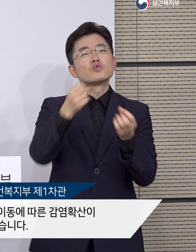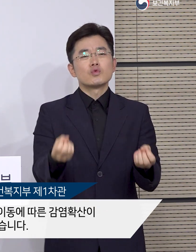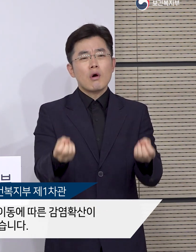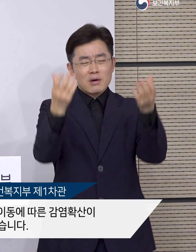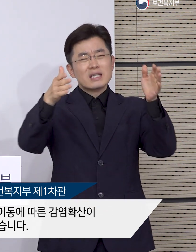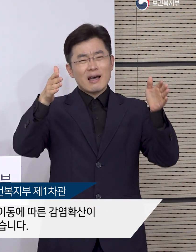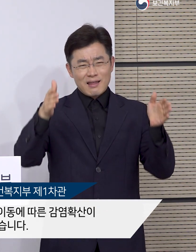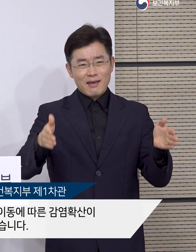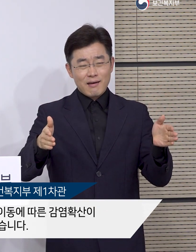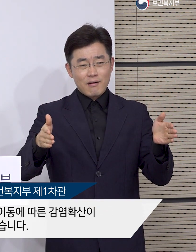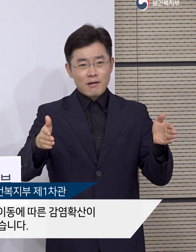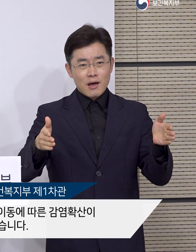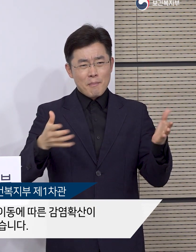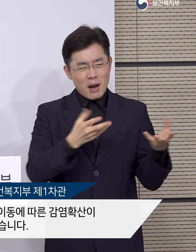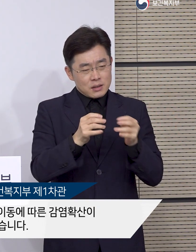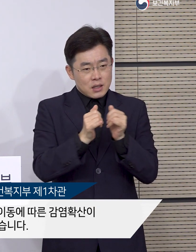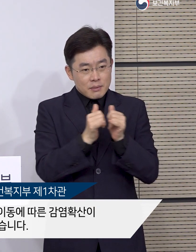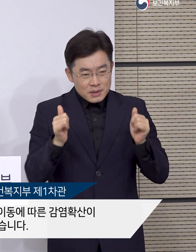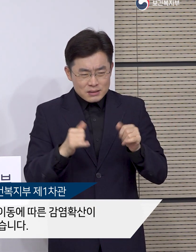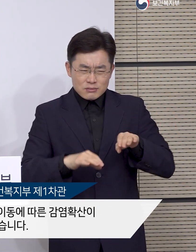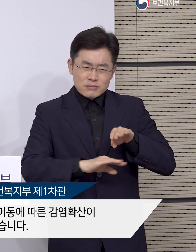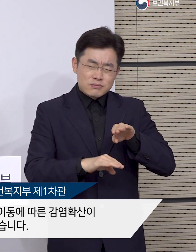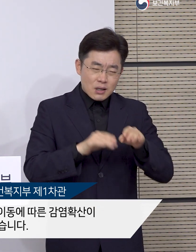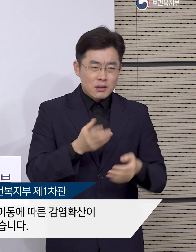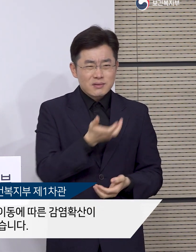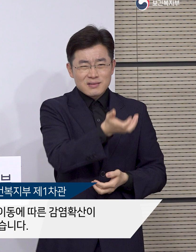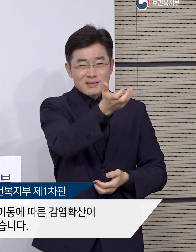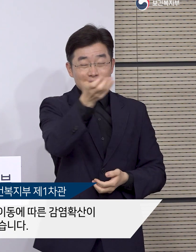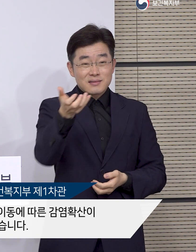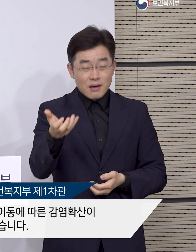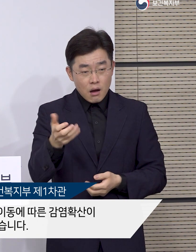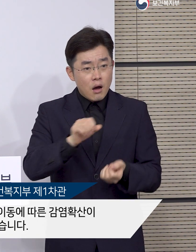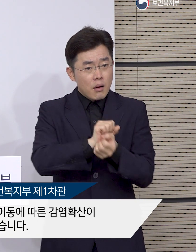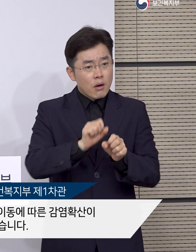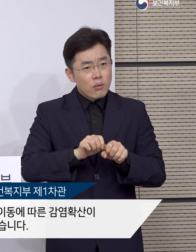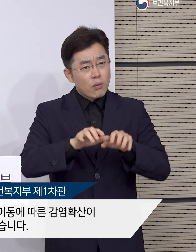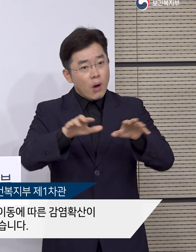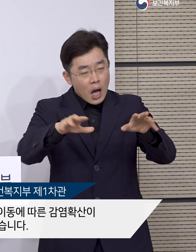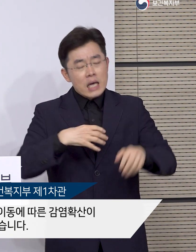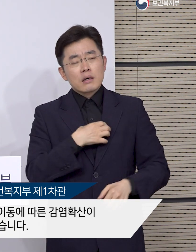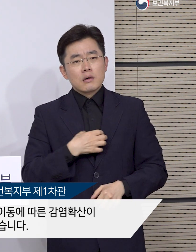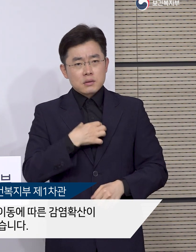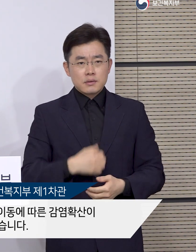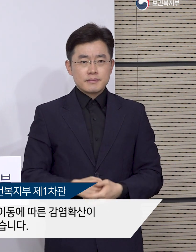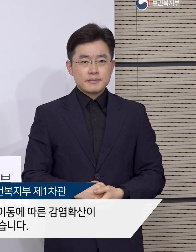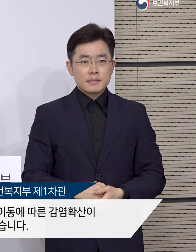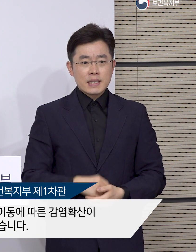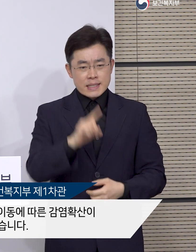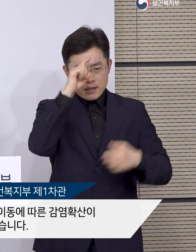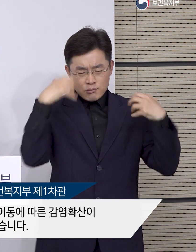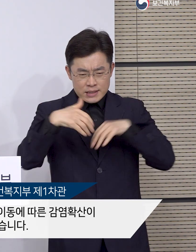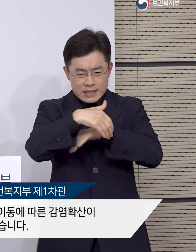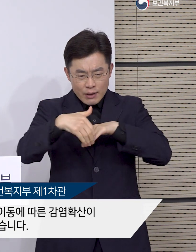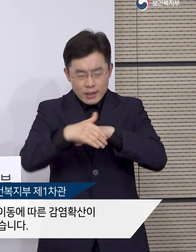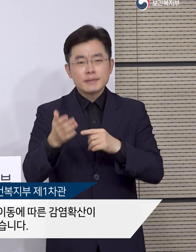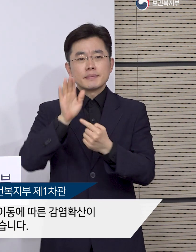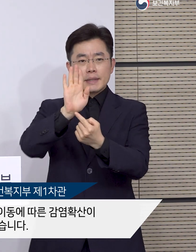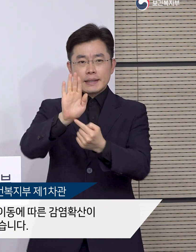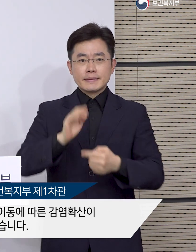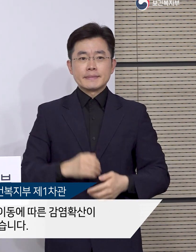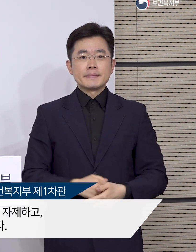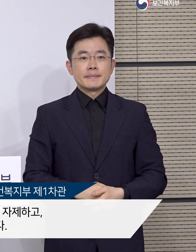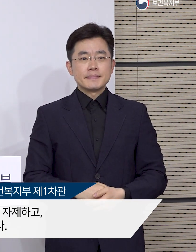연휴 기간의 대규모 인구 이동에 따른 감염 확산이 우려되어 정부는 추석 방역 대책을 발표한 바